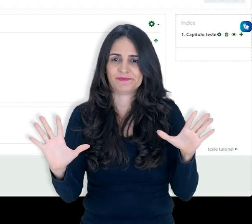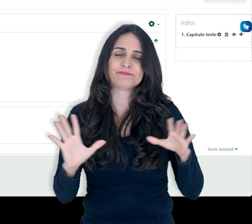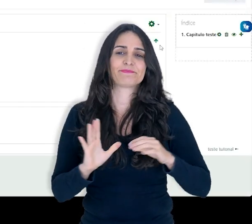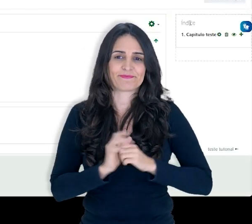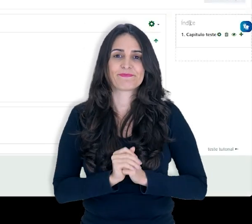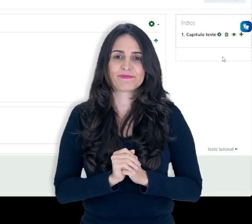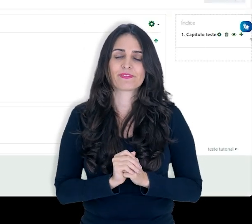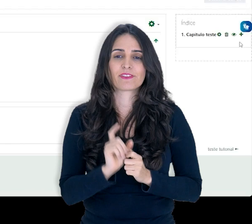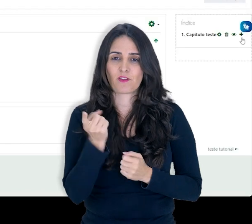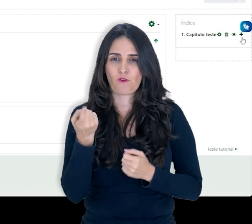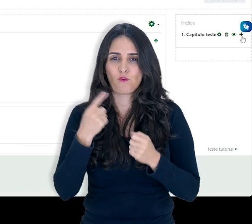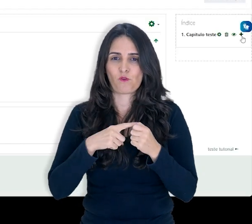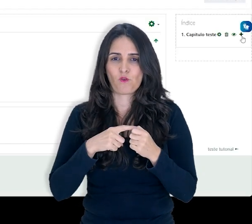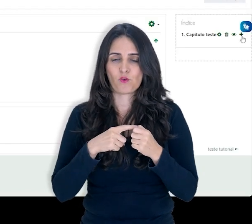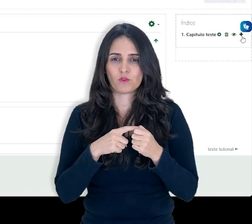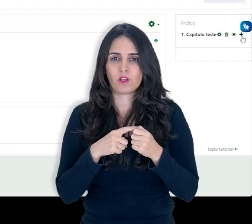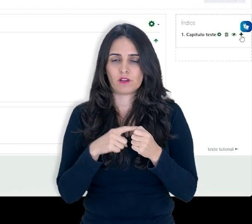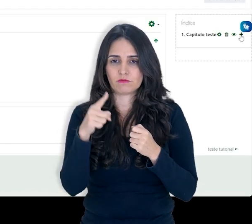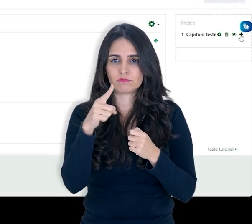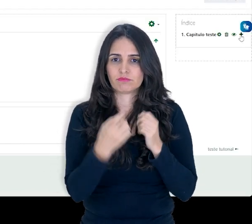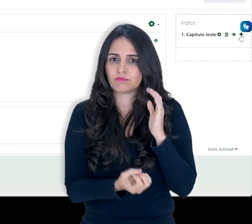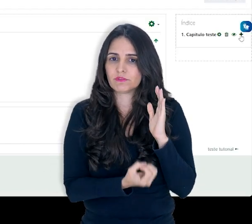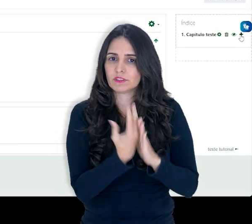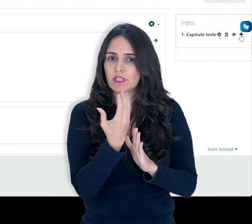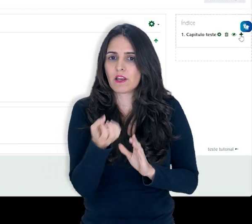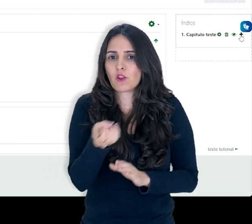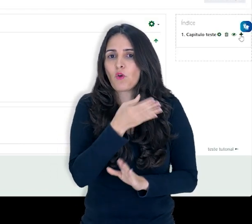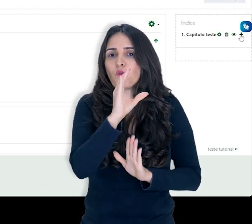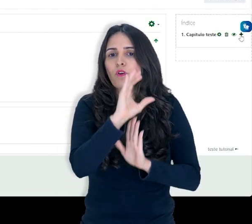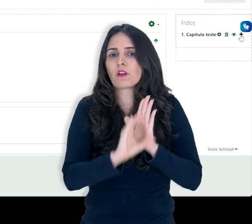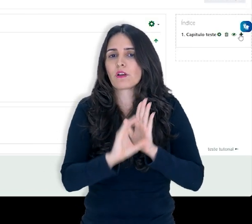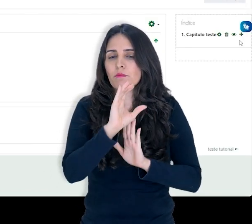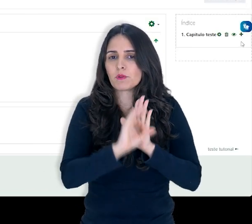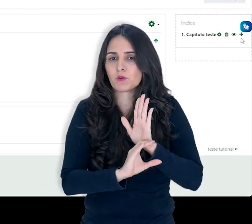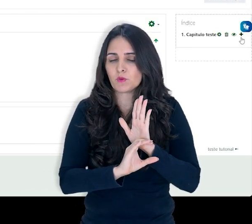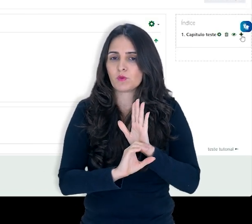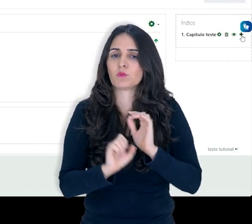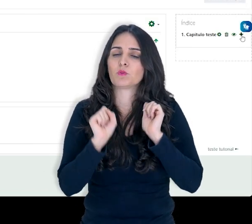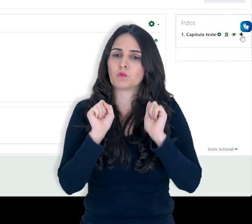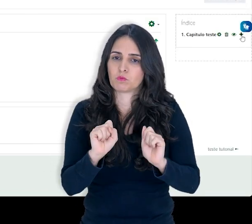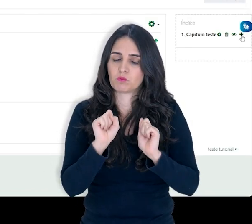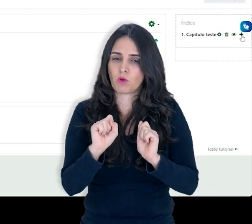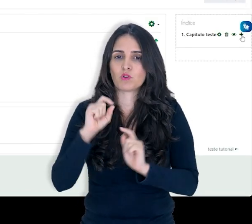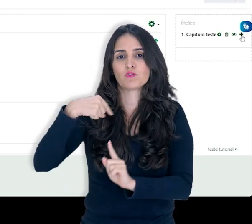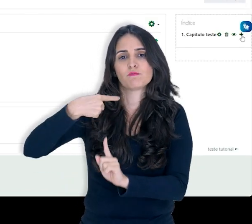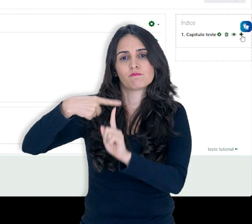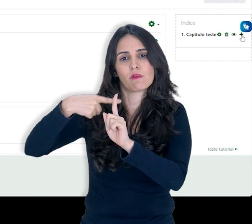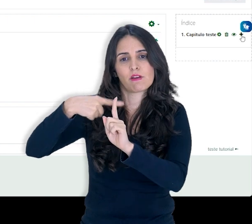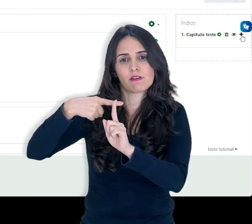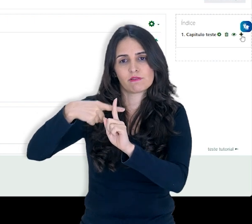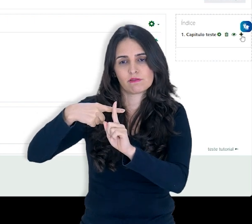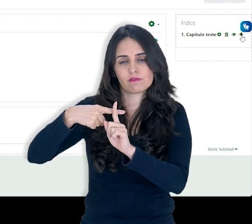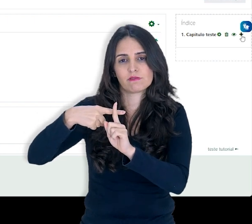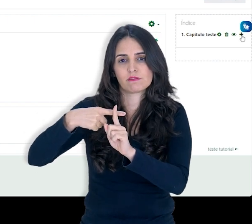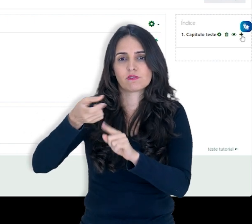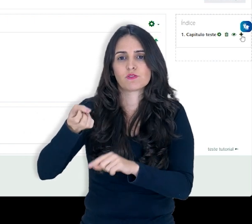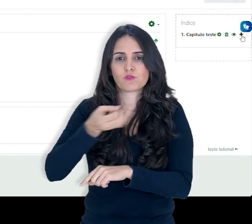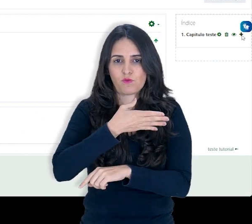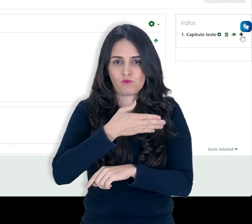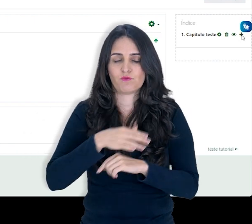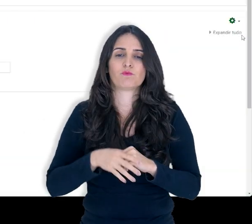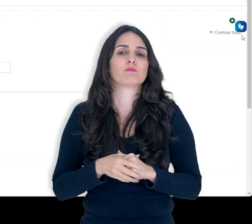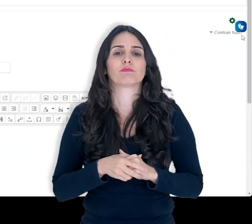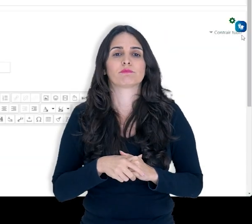retornar aqui e aí para criar um novo capítulo eu posso clicar aqui nesse sinal de mais adicionar